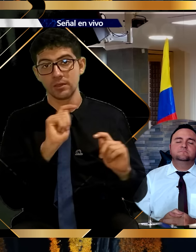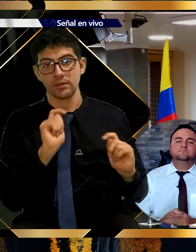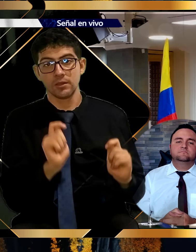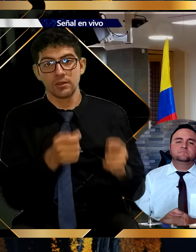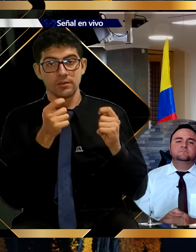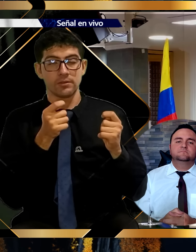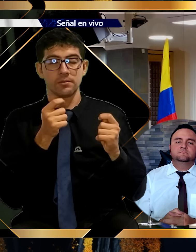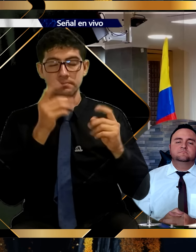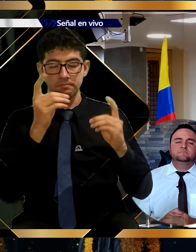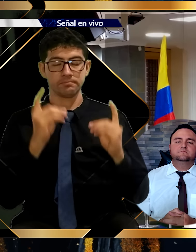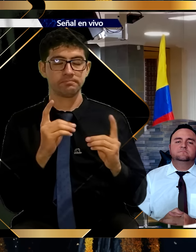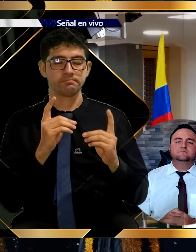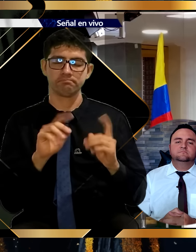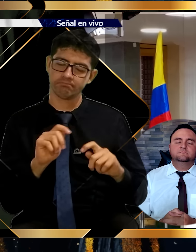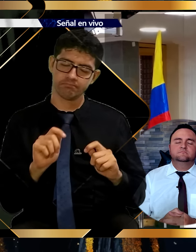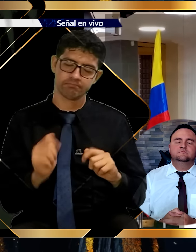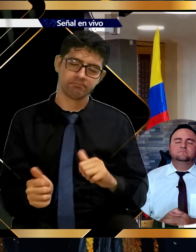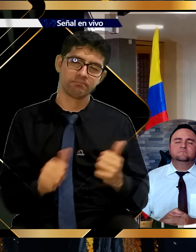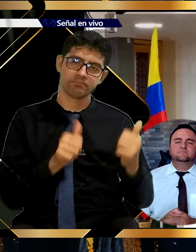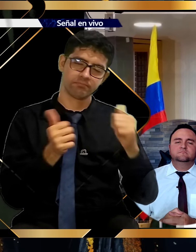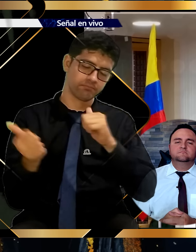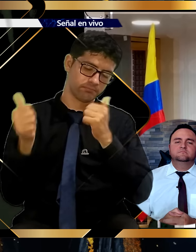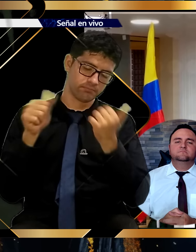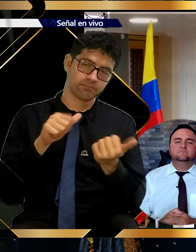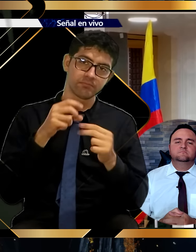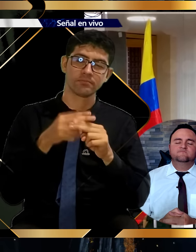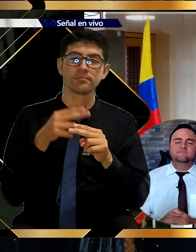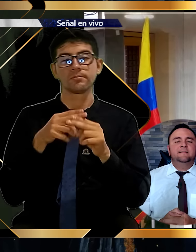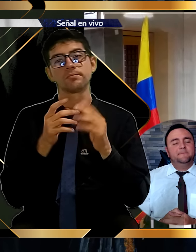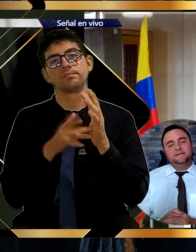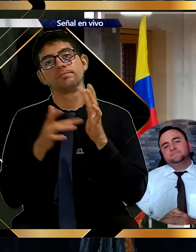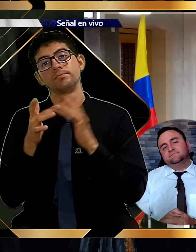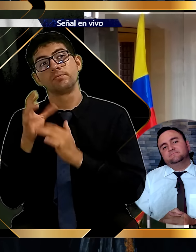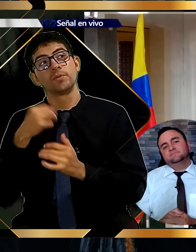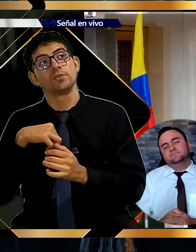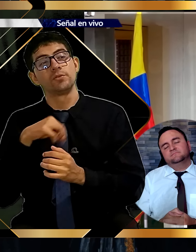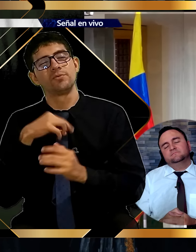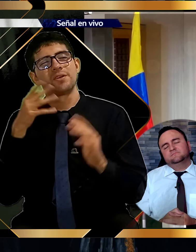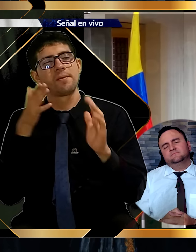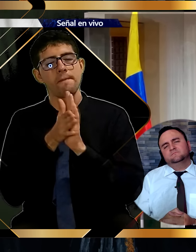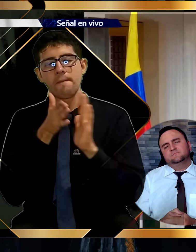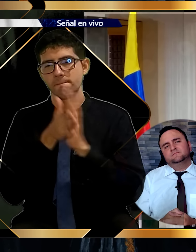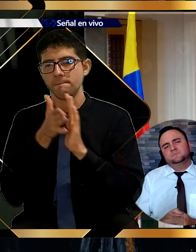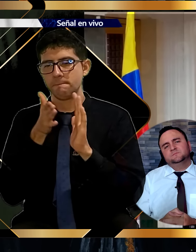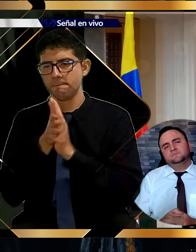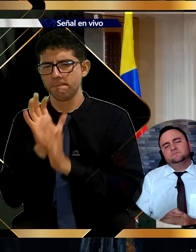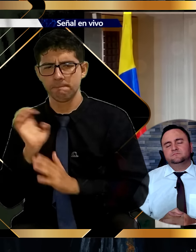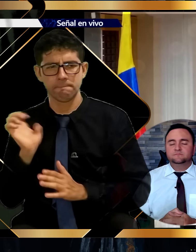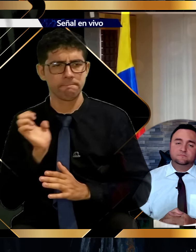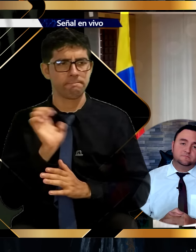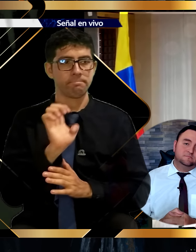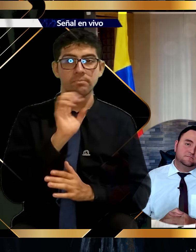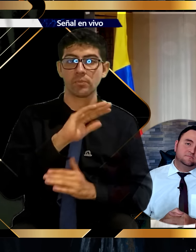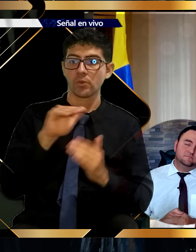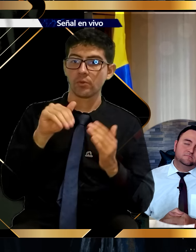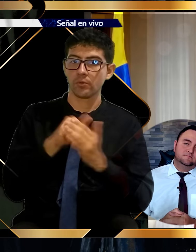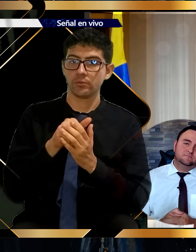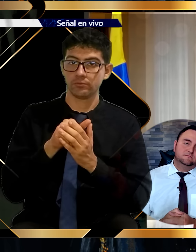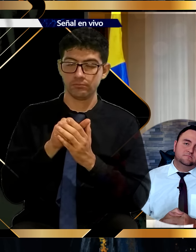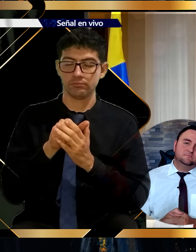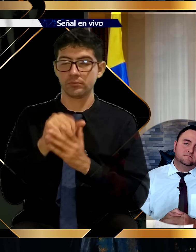título. Es de ser propagadores del Evangelio, hombres y mujeres. Eso ha sido